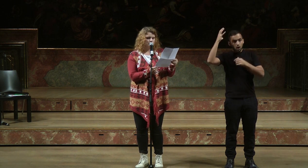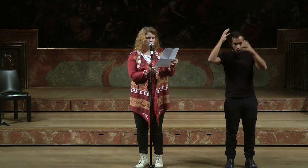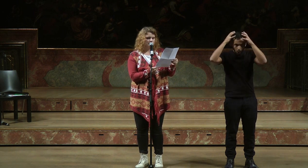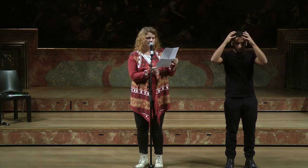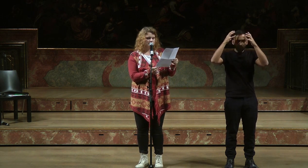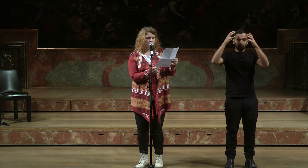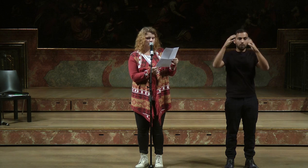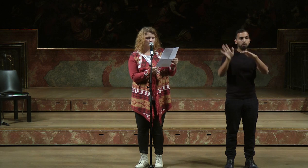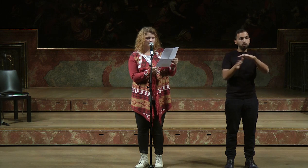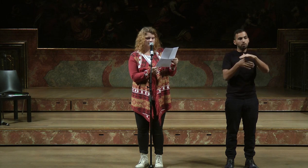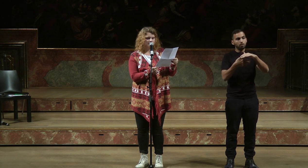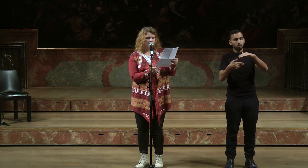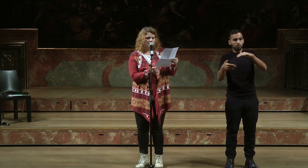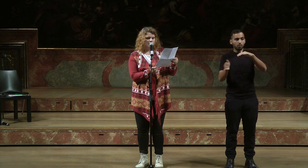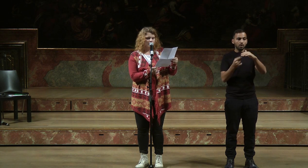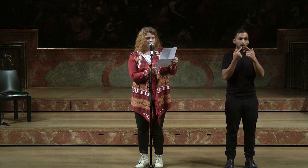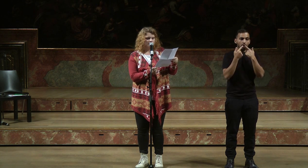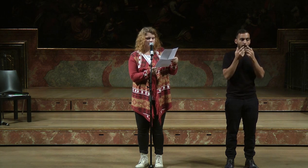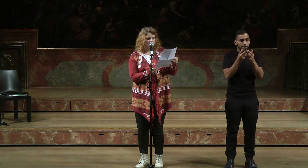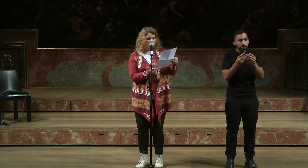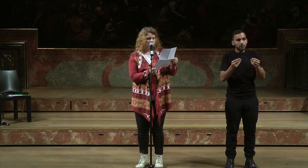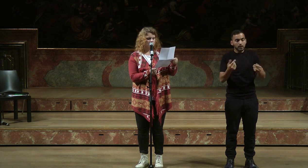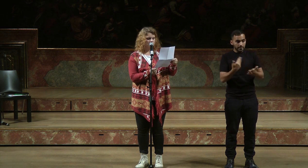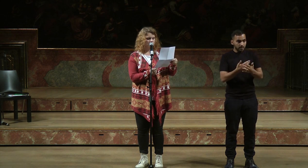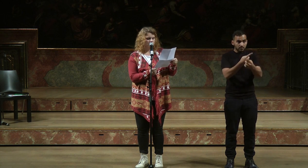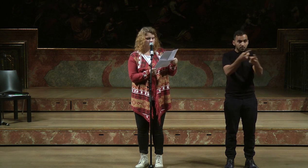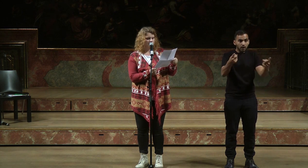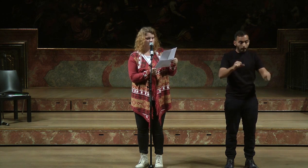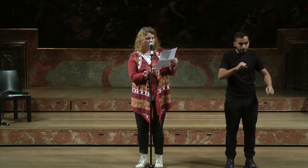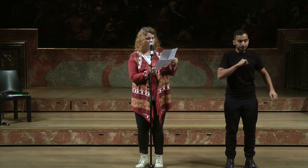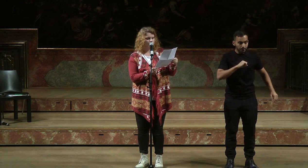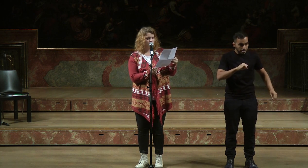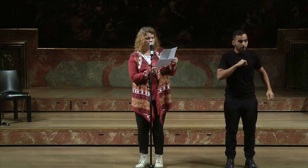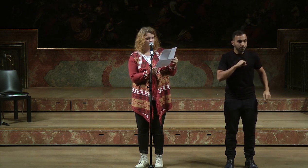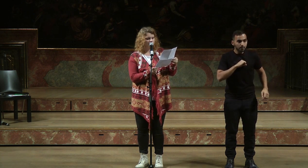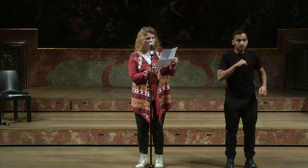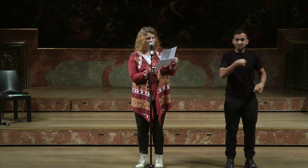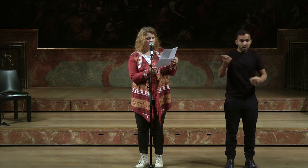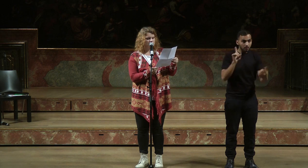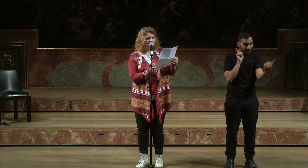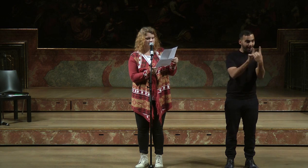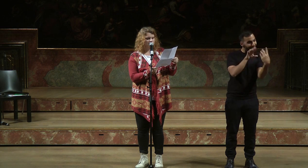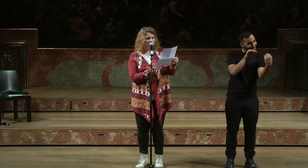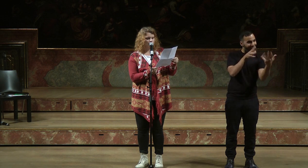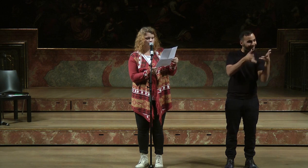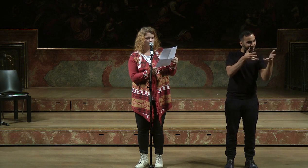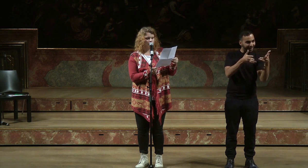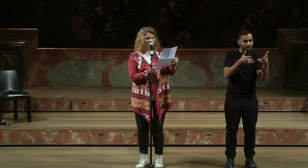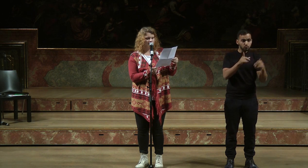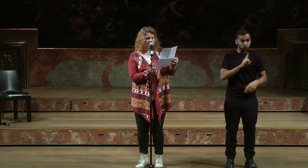Mut und macht den Mund trocken. Deshalb räuspern wir durch Gespräche. Wir fühlen zu wenig und unser Herz wird dabei müde und überempfindlich